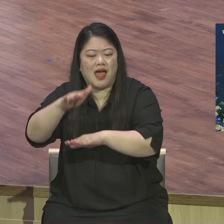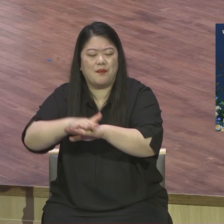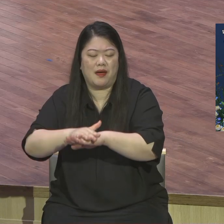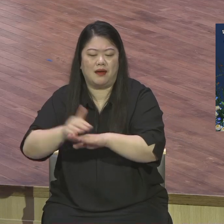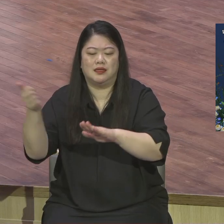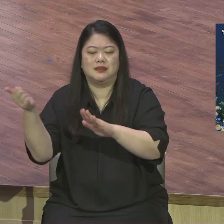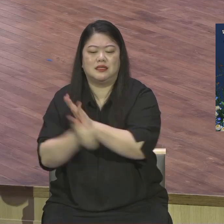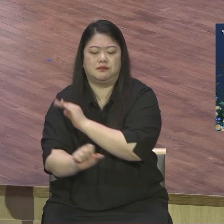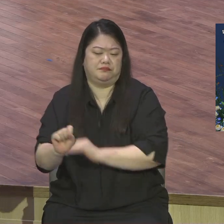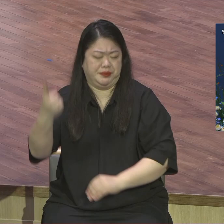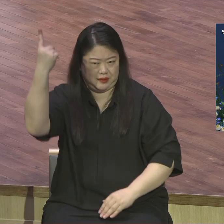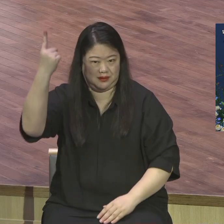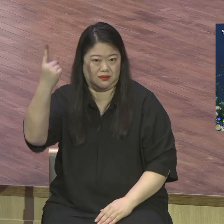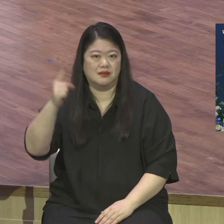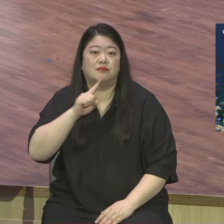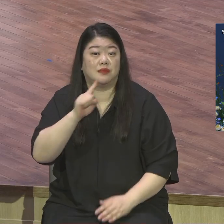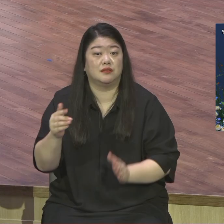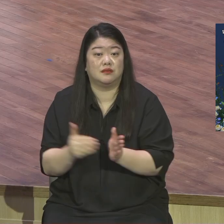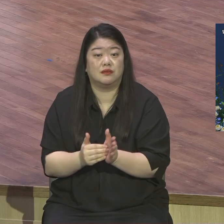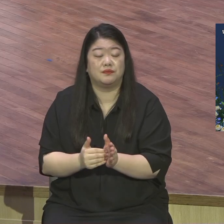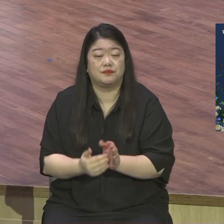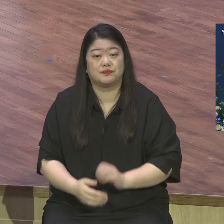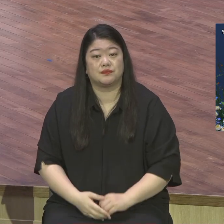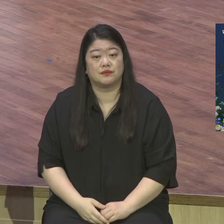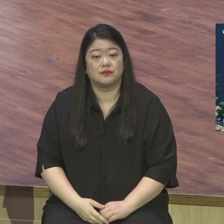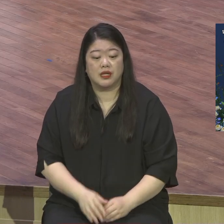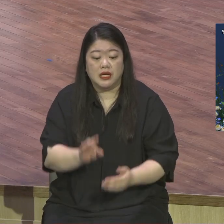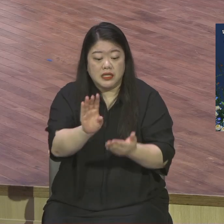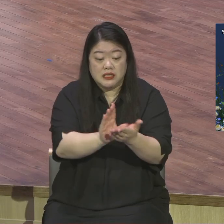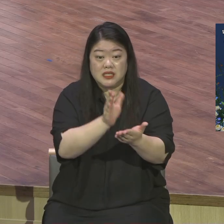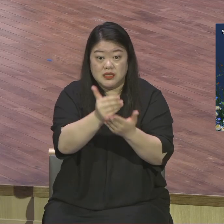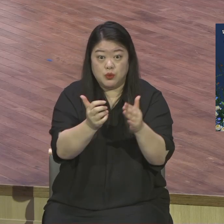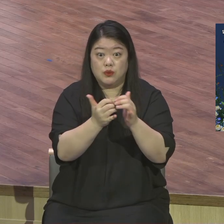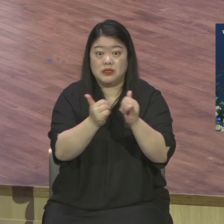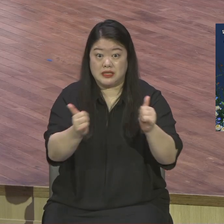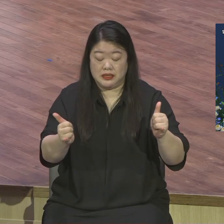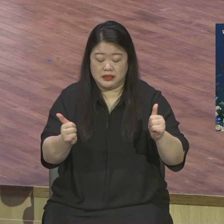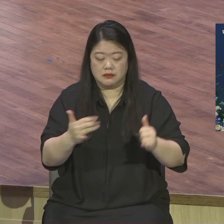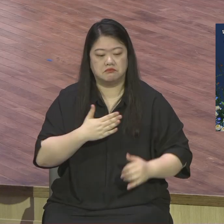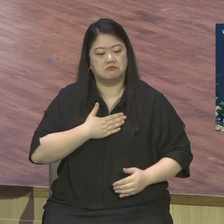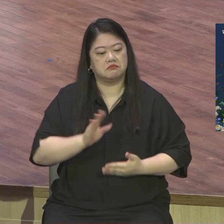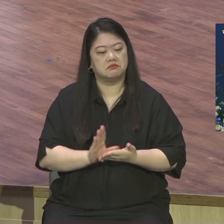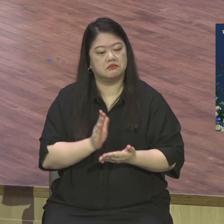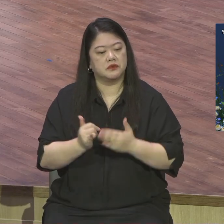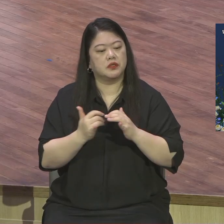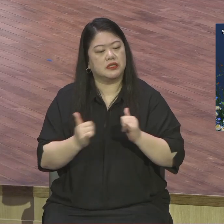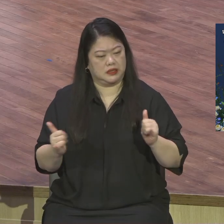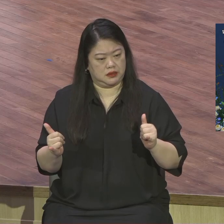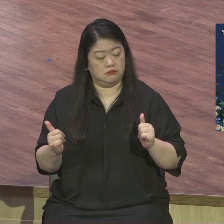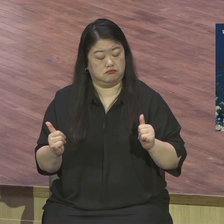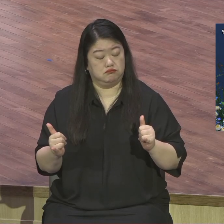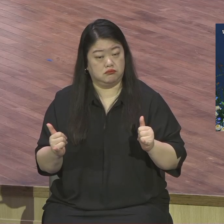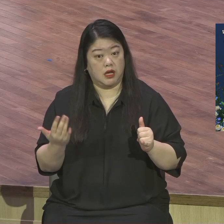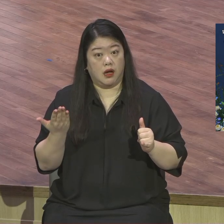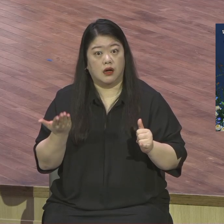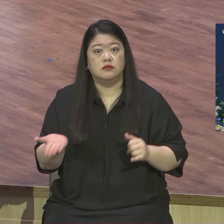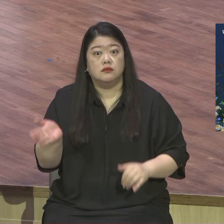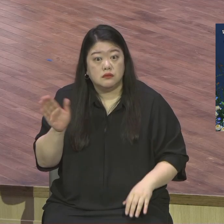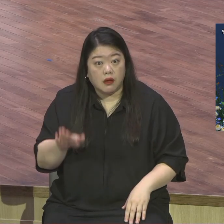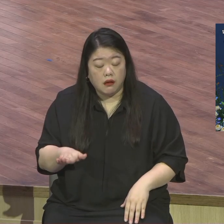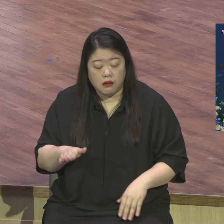그리스도인들의 실패 그리스도인들의 실패 많이 하잖아요. 교회 안에서 실패하잖아요. 망하잖아요. 왜 망합니까? 영국안이 다 망하는 이유